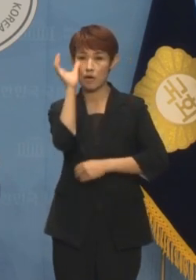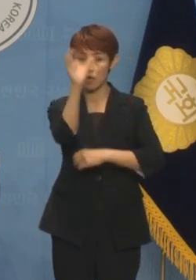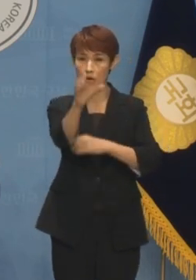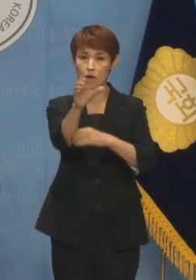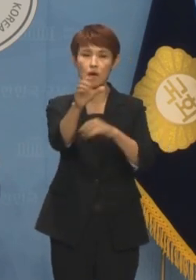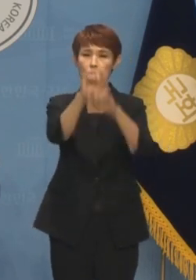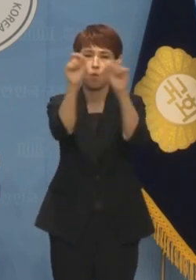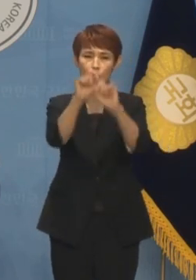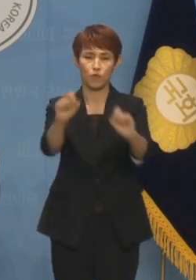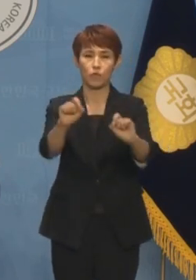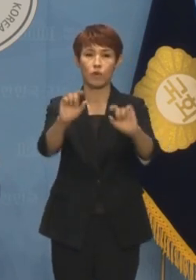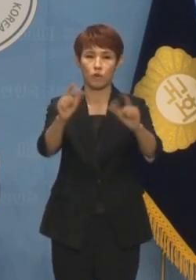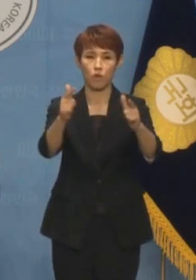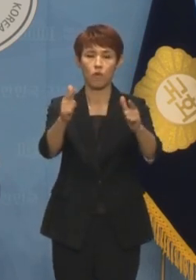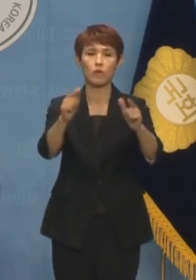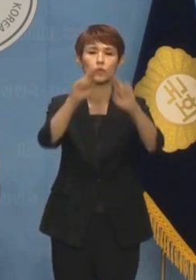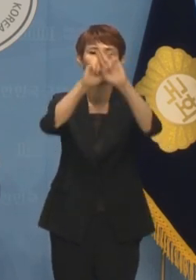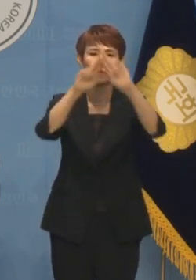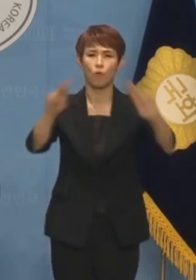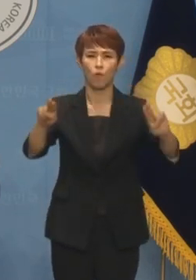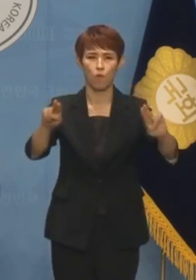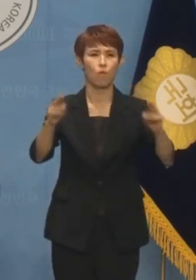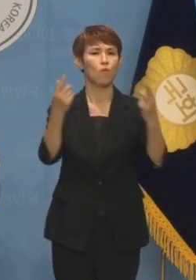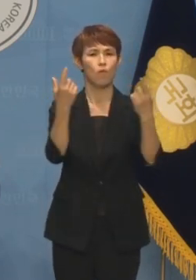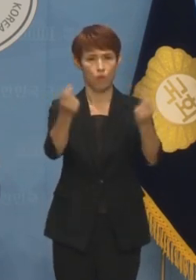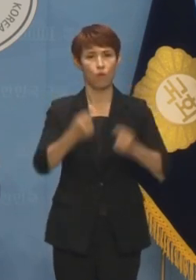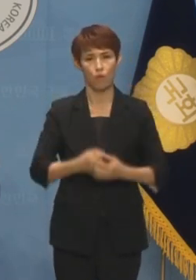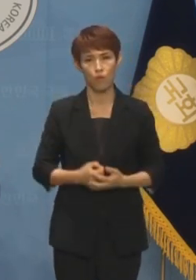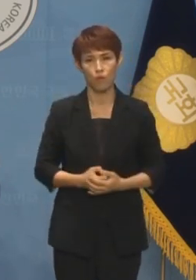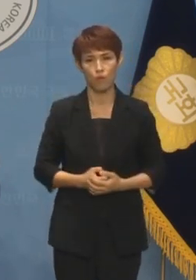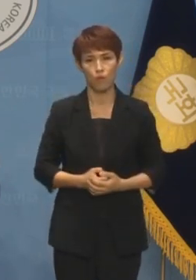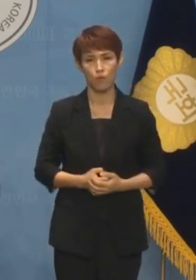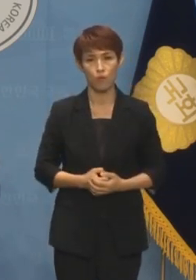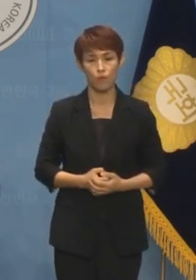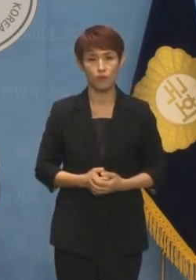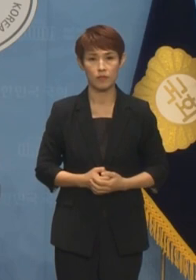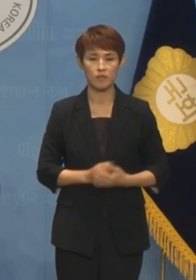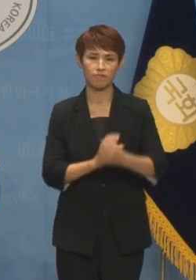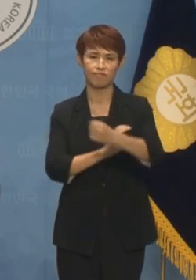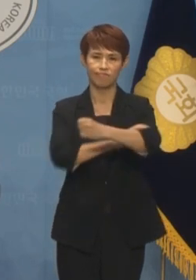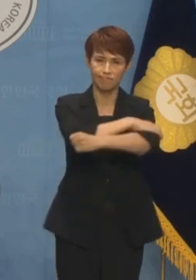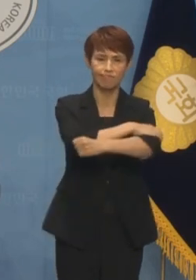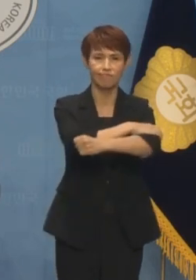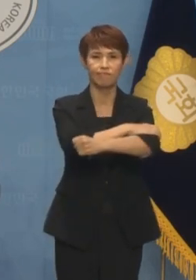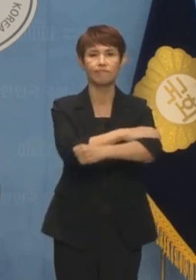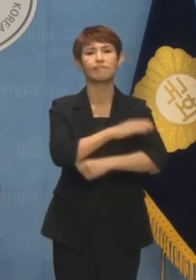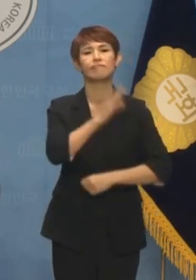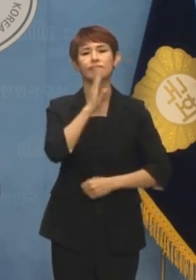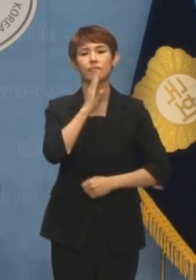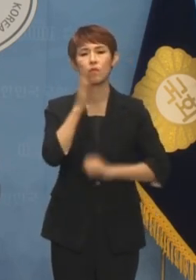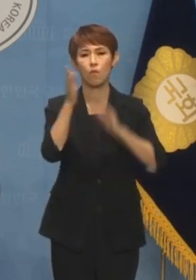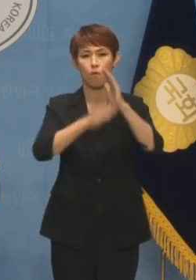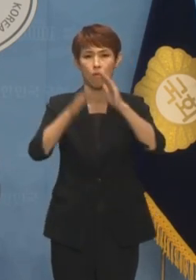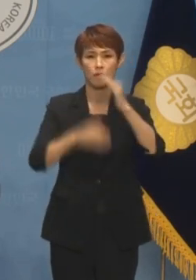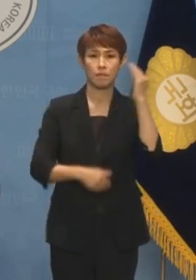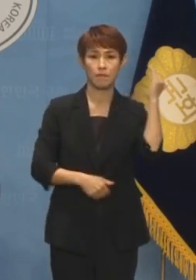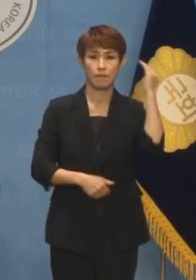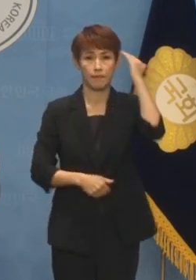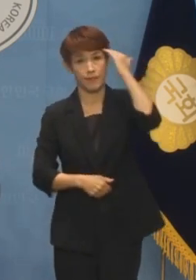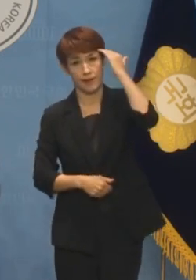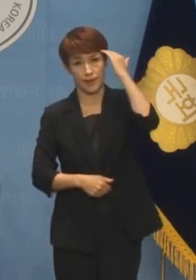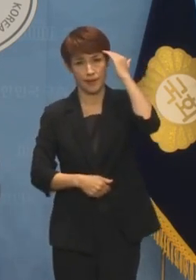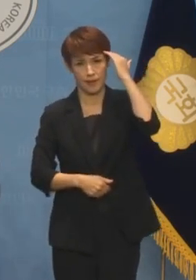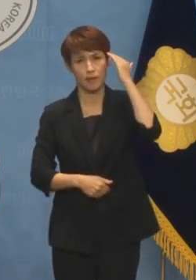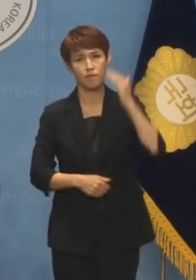넘어서 이첩을 취소시키는 행위이기 때문에 직권 남용이나 공무집행 방해가 될